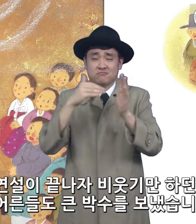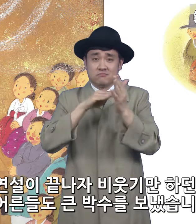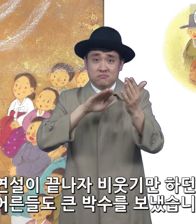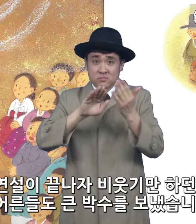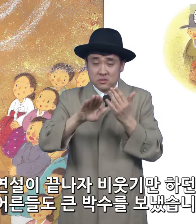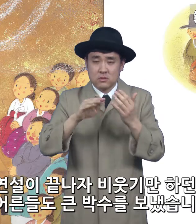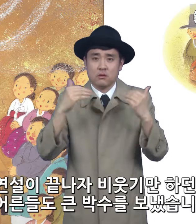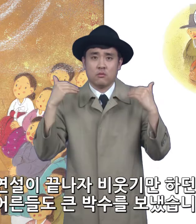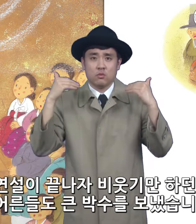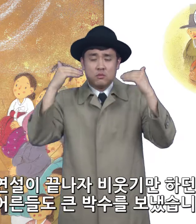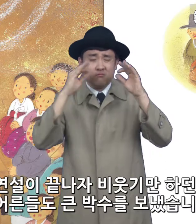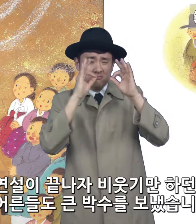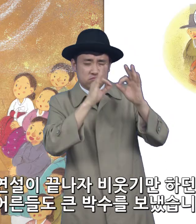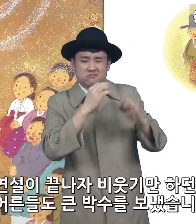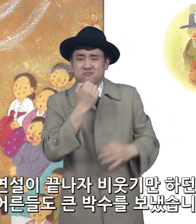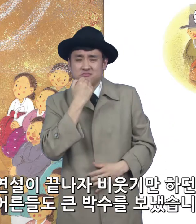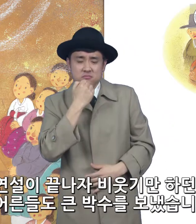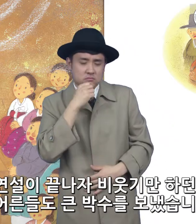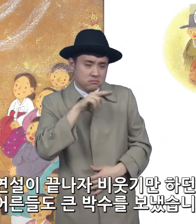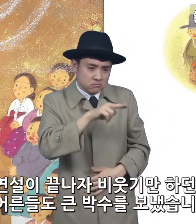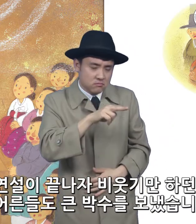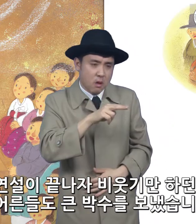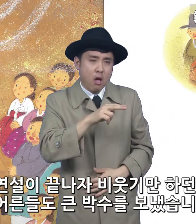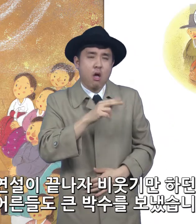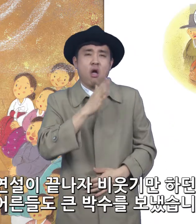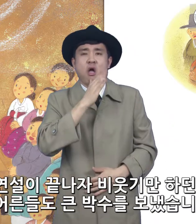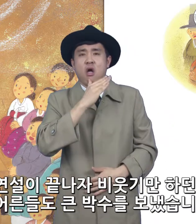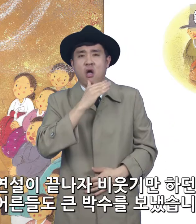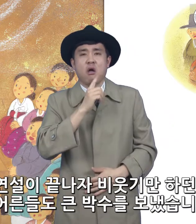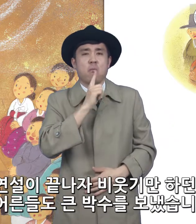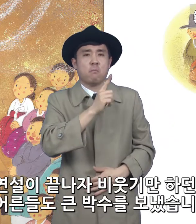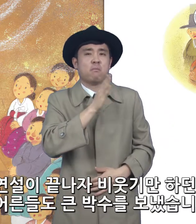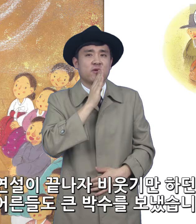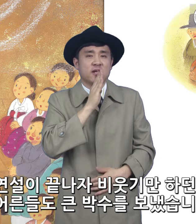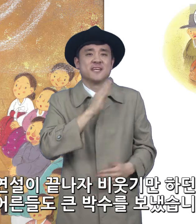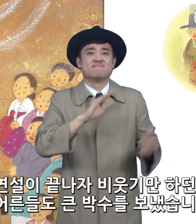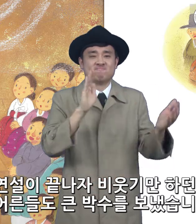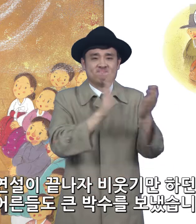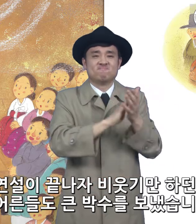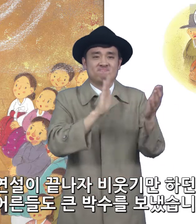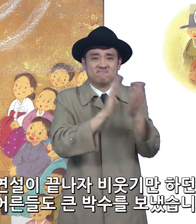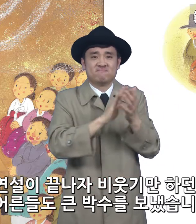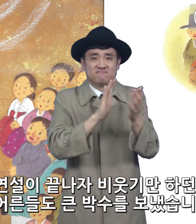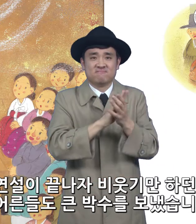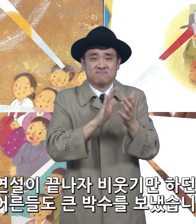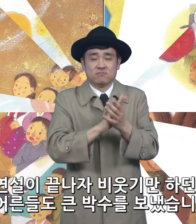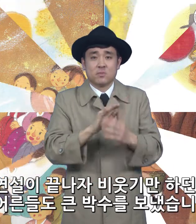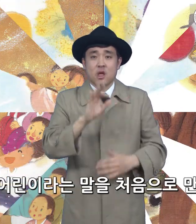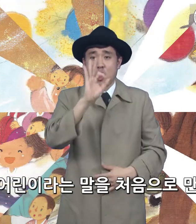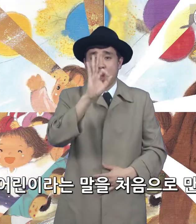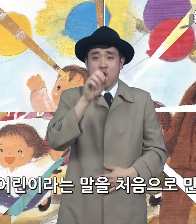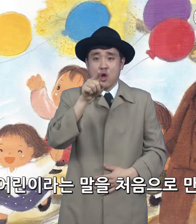연설이 끝나자 비웃기만 하던 어른들도 큰 박수를 보냈습니다.